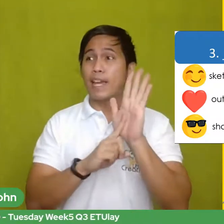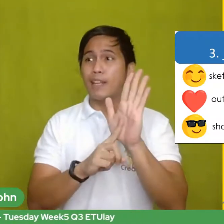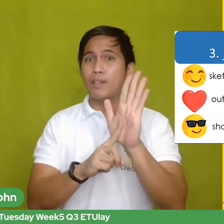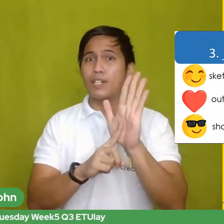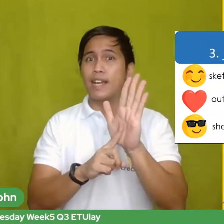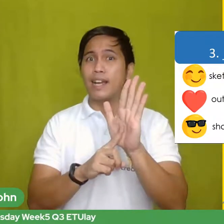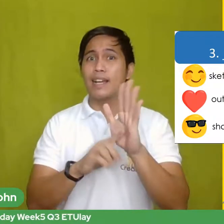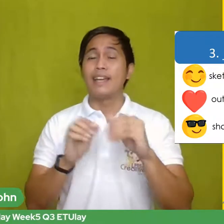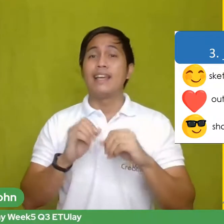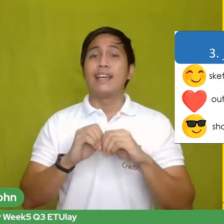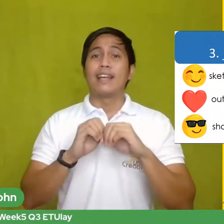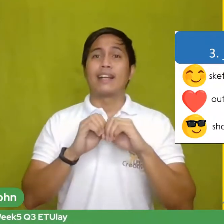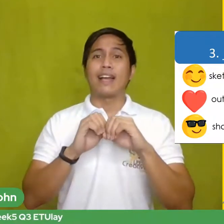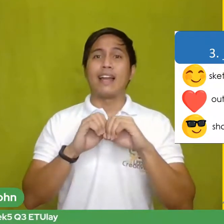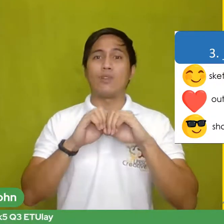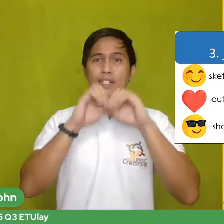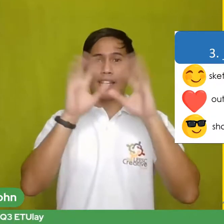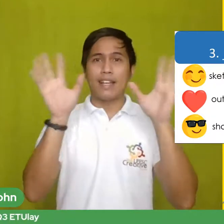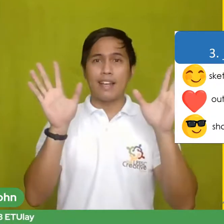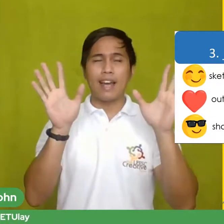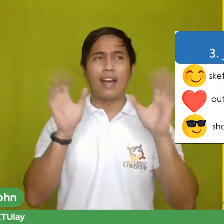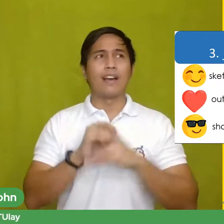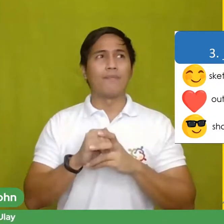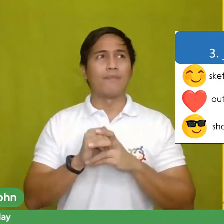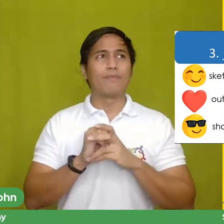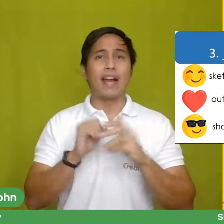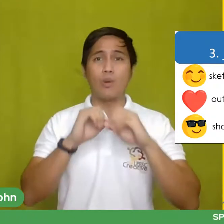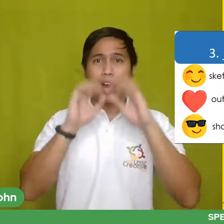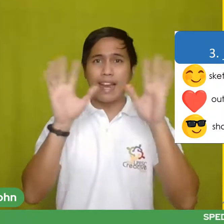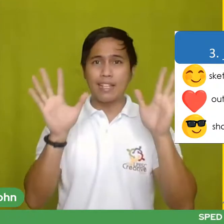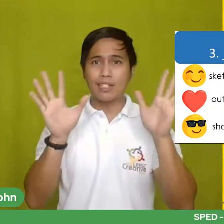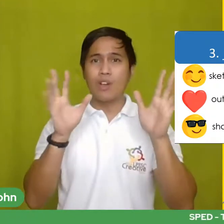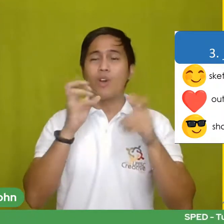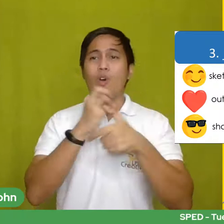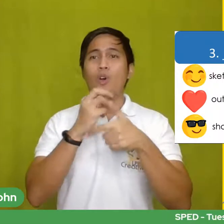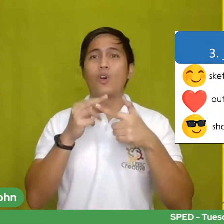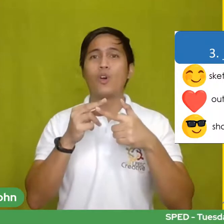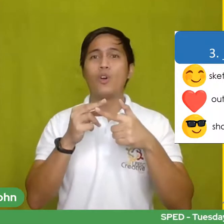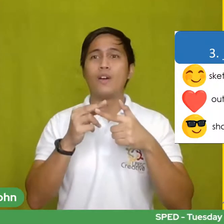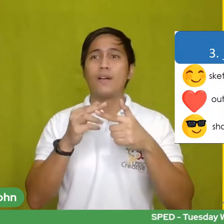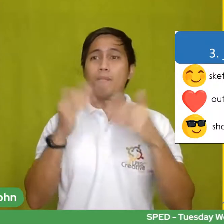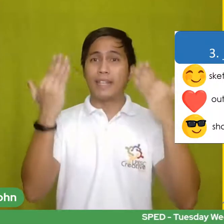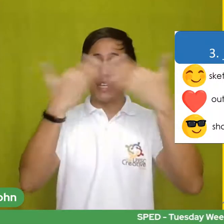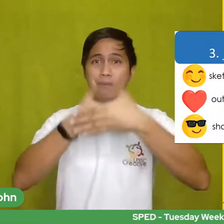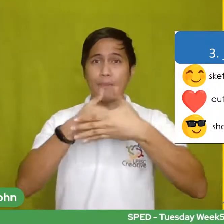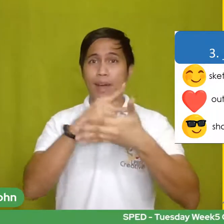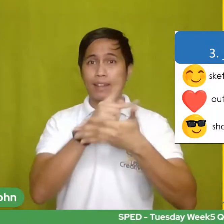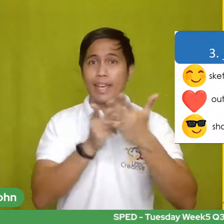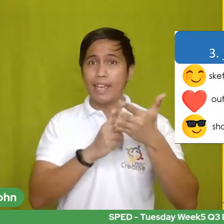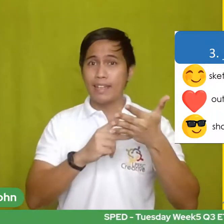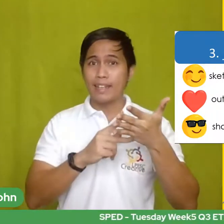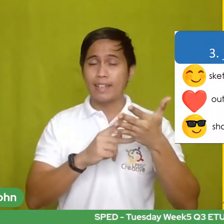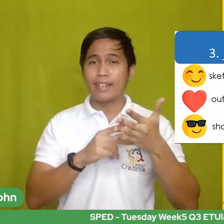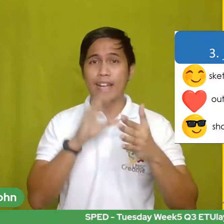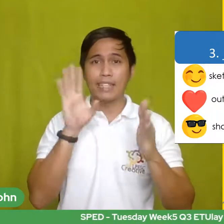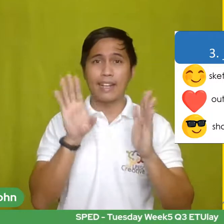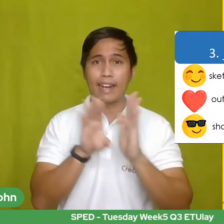Nagpapakita ba siya ng kaaliwasan, maaliwalas o madilim na parte ng isang